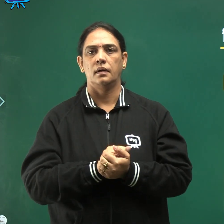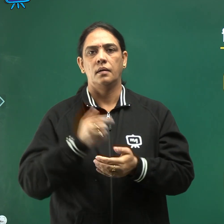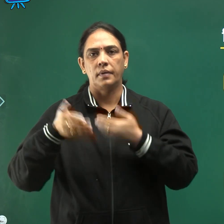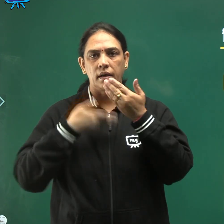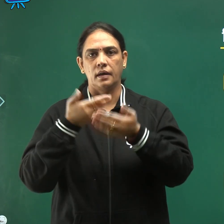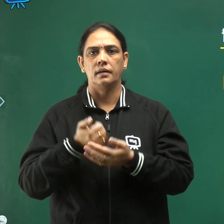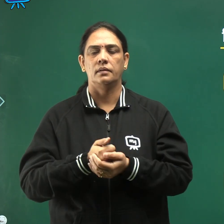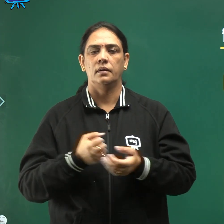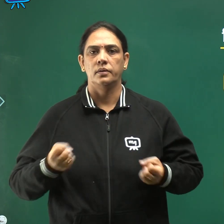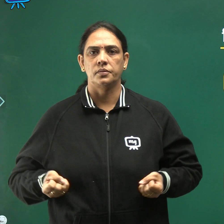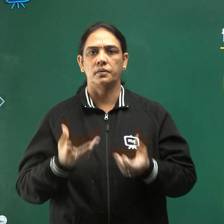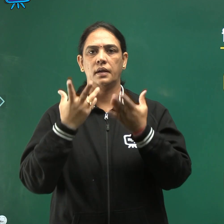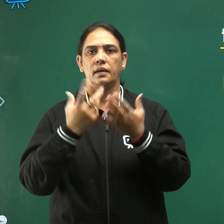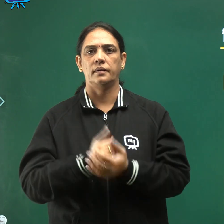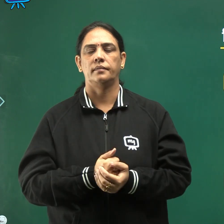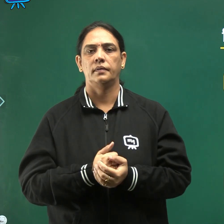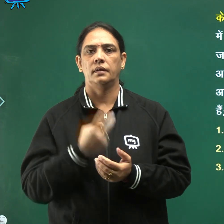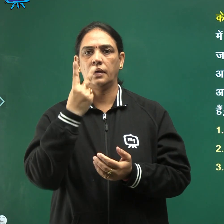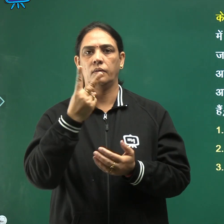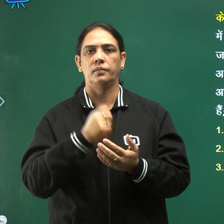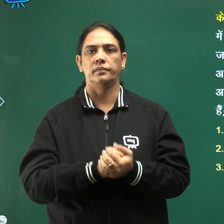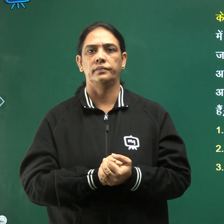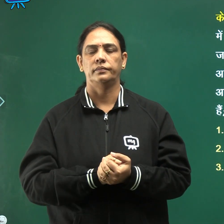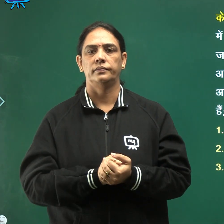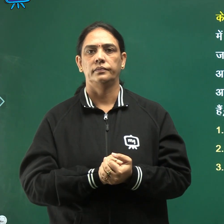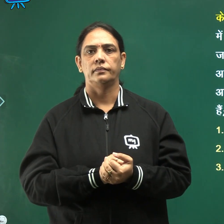पढ़ेंगे। शुरू करें। देखो,